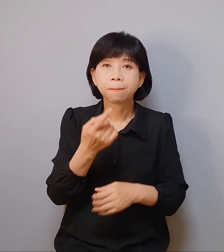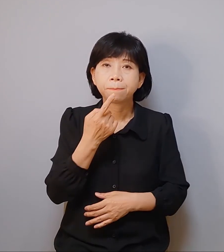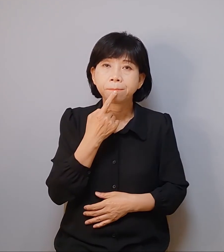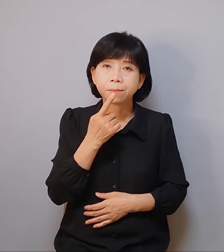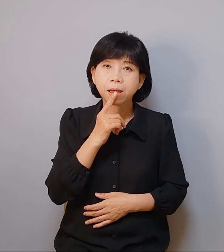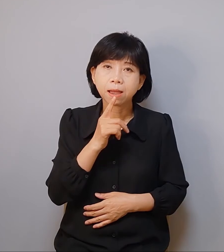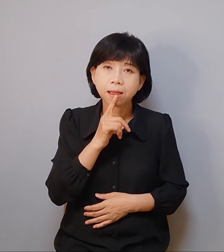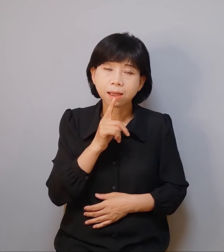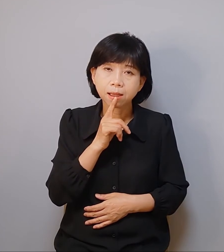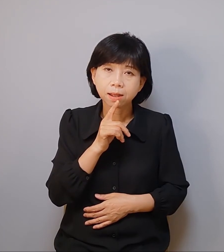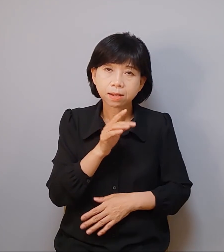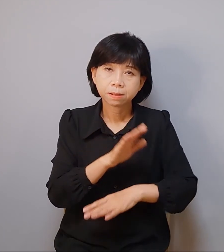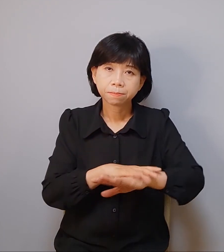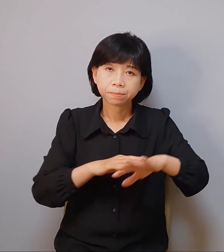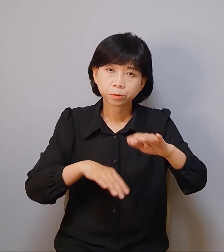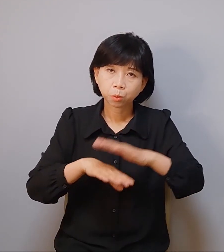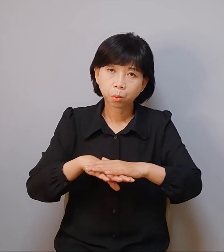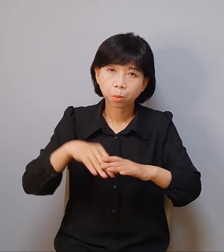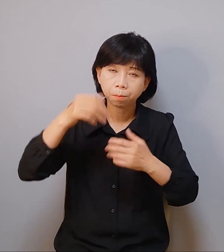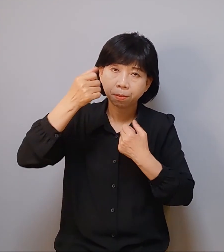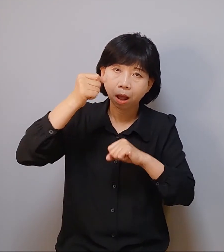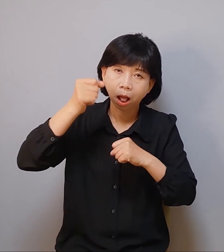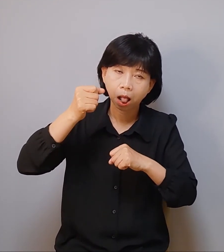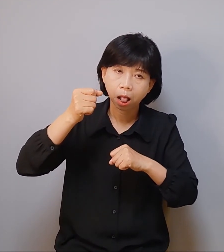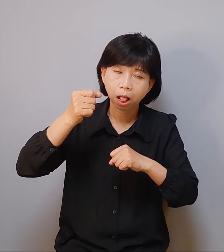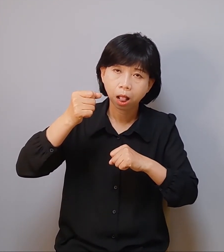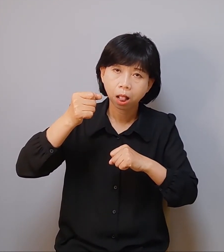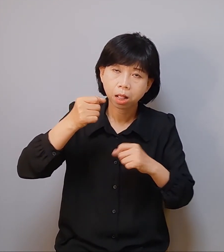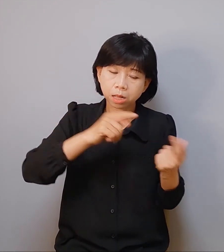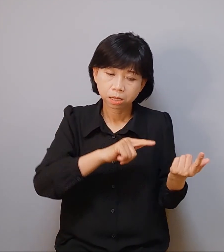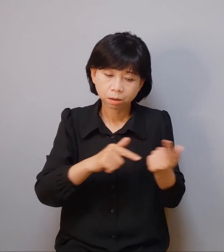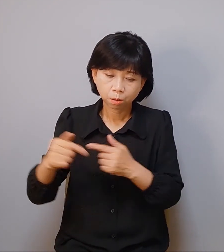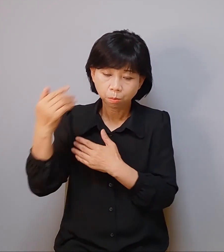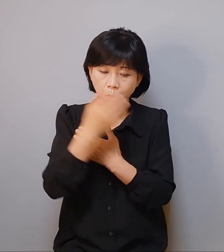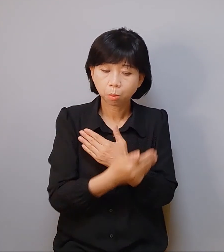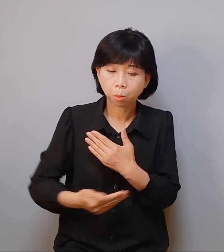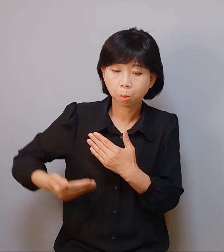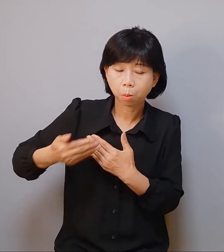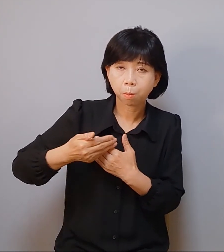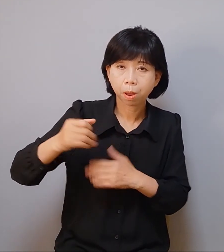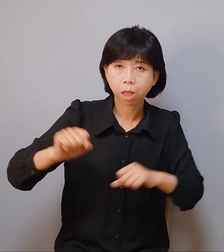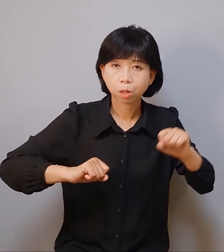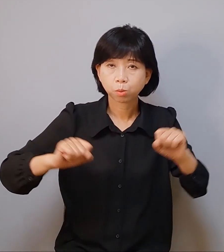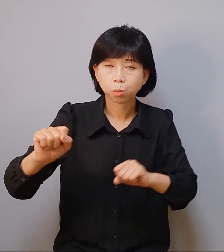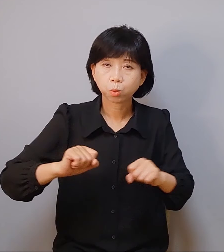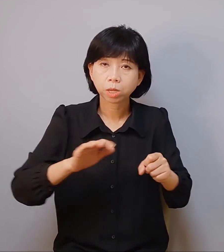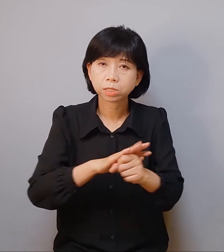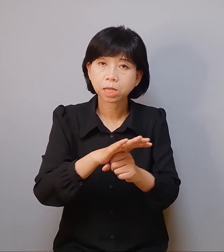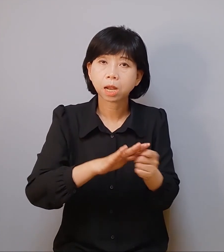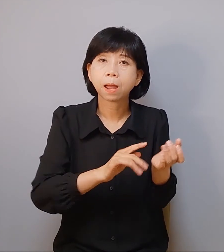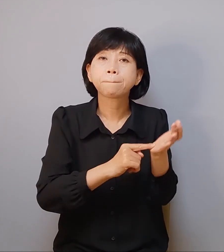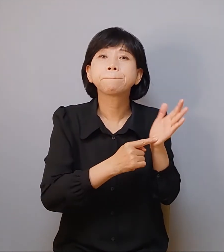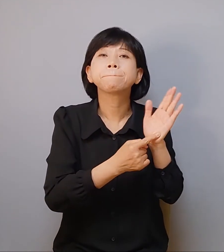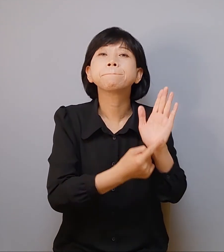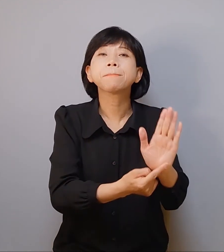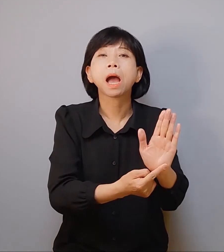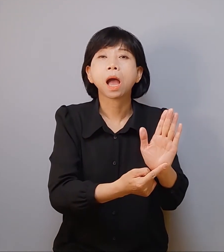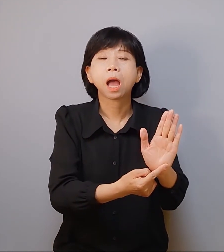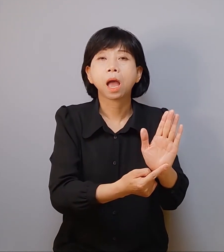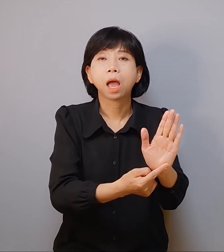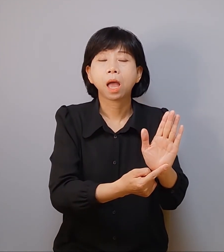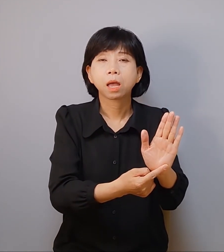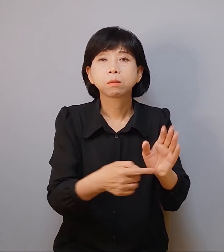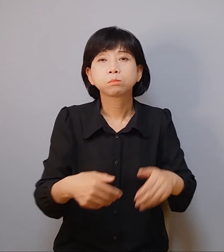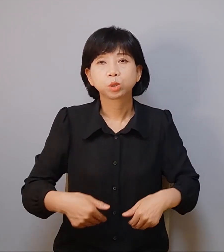이 다리에서, 우리의 주머니에서 그 사랑이 나와야 되는 거죠. 그런데 성경은 성경대로, 우리의 삶과